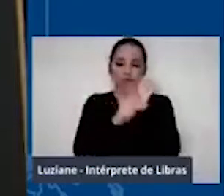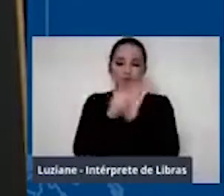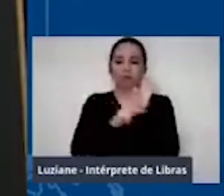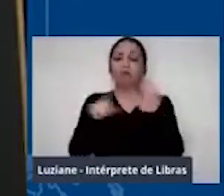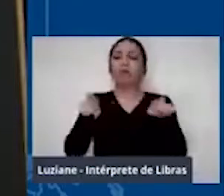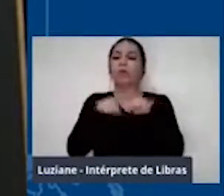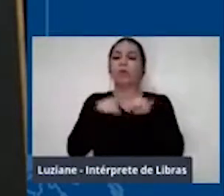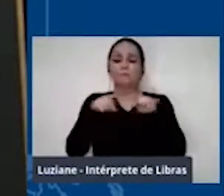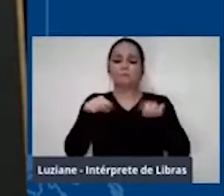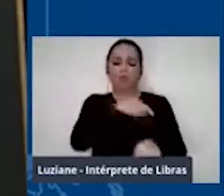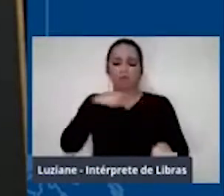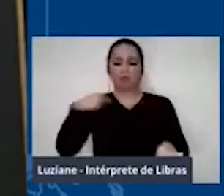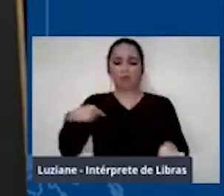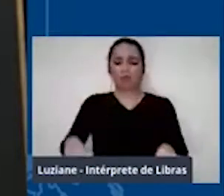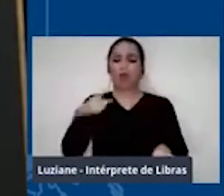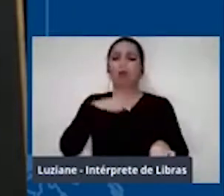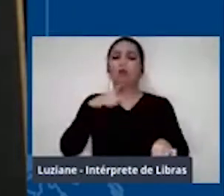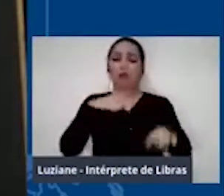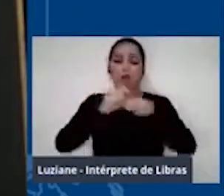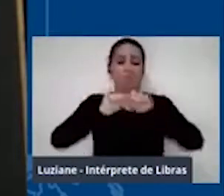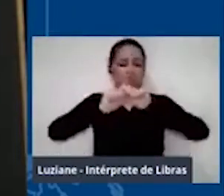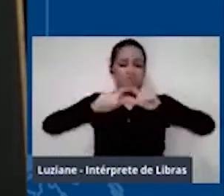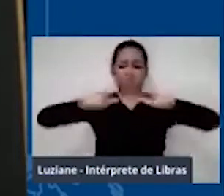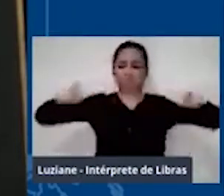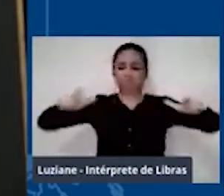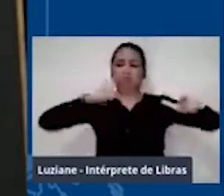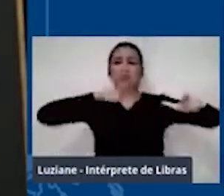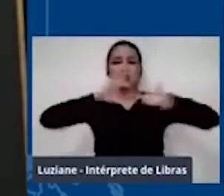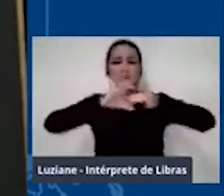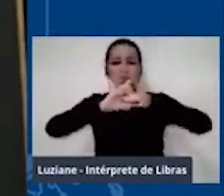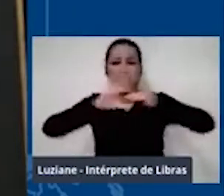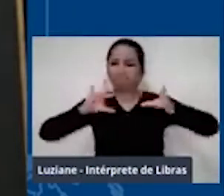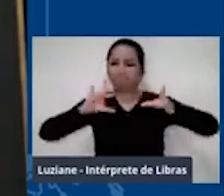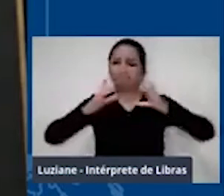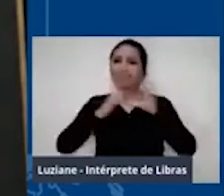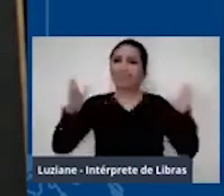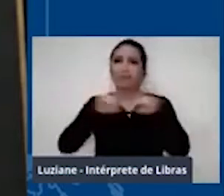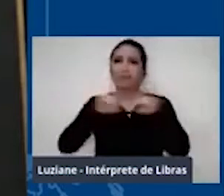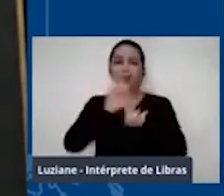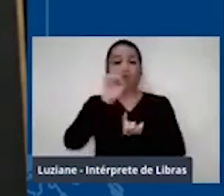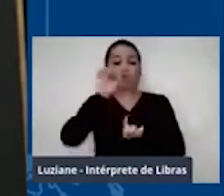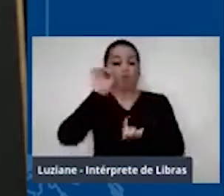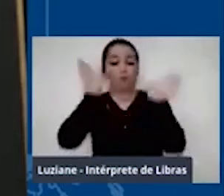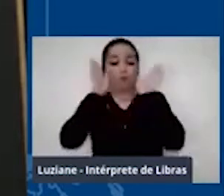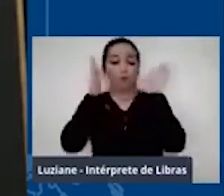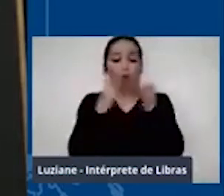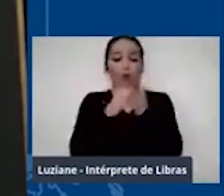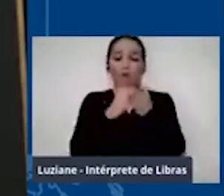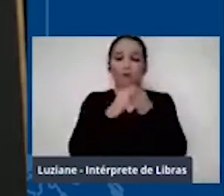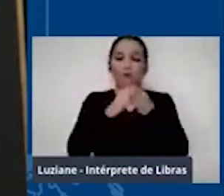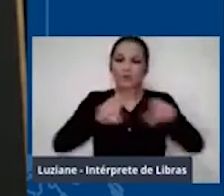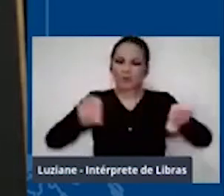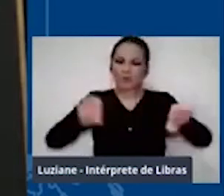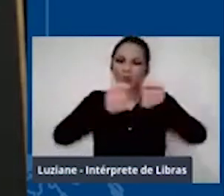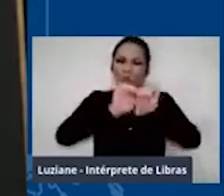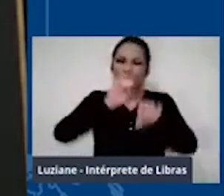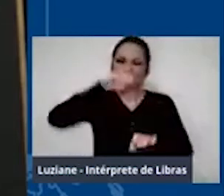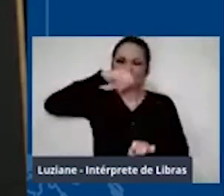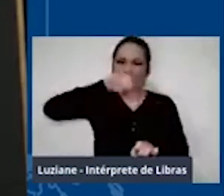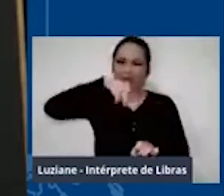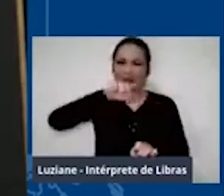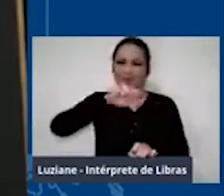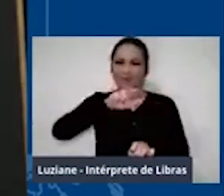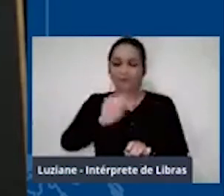a área que tem maior número, uma diversidade muito grande, não só de infraestrutura, mas também em projetos, por exemplo, de produção